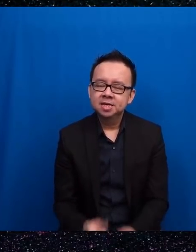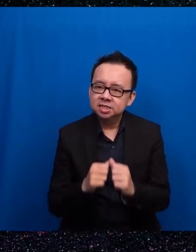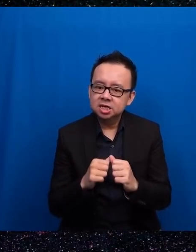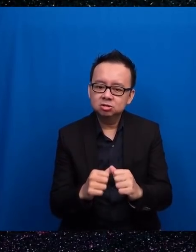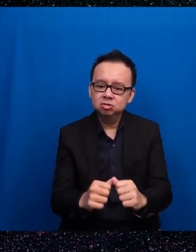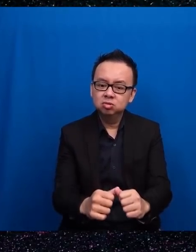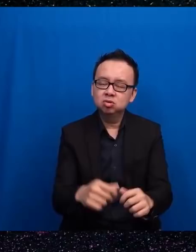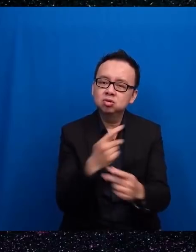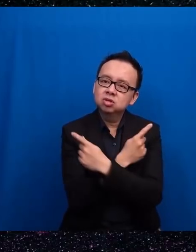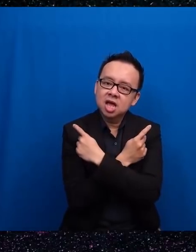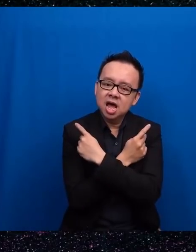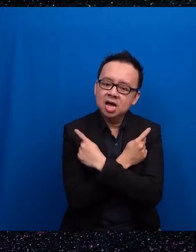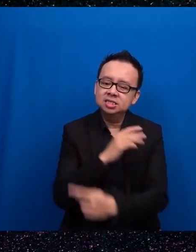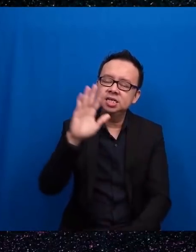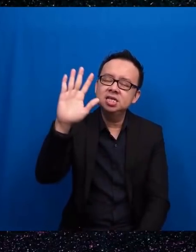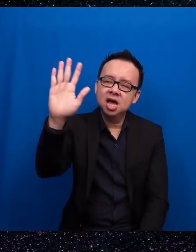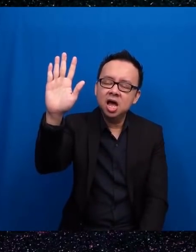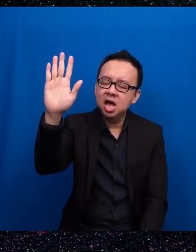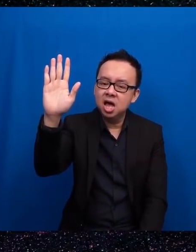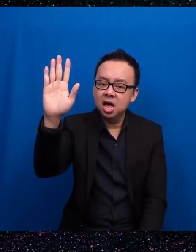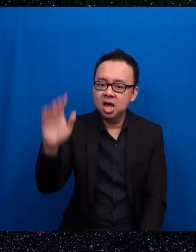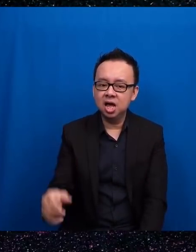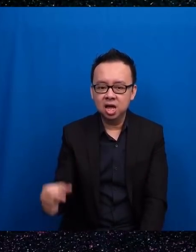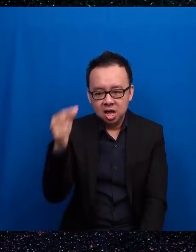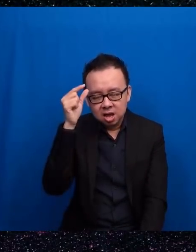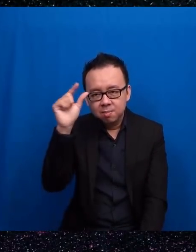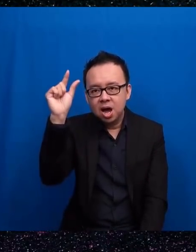sediakan seturut kasih-Nya